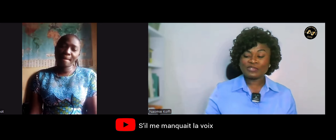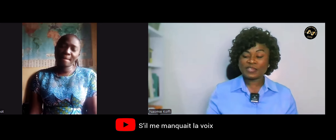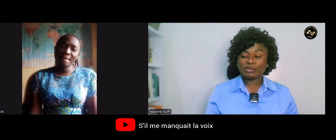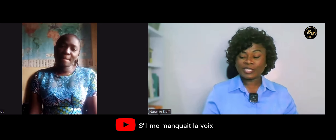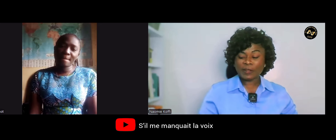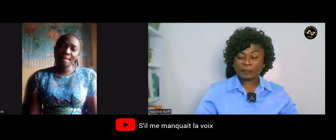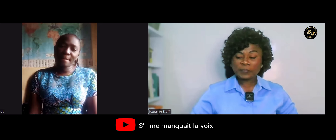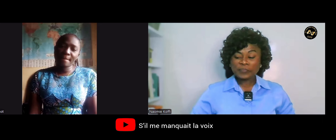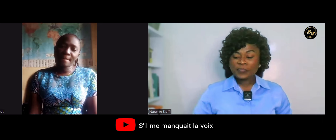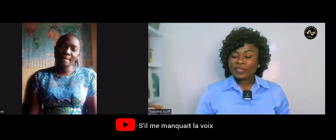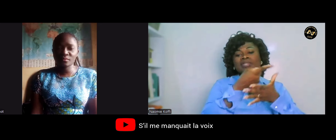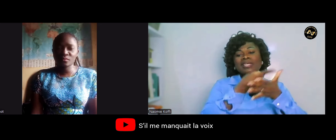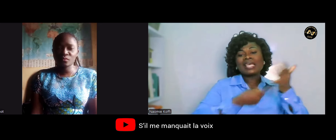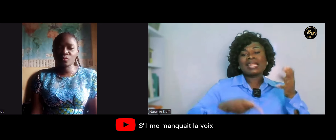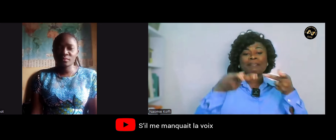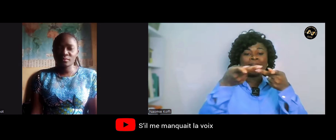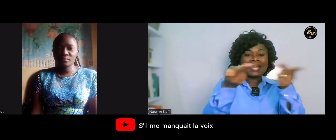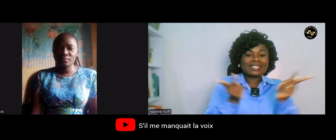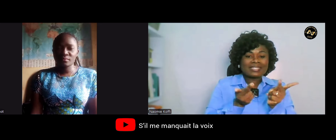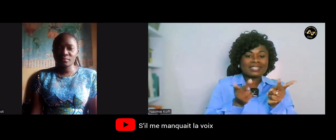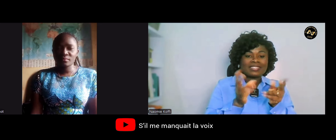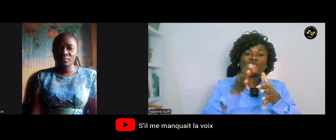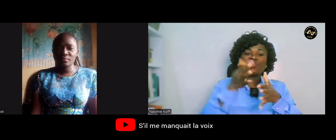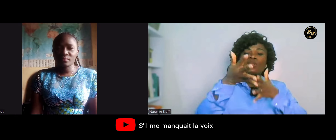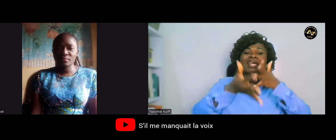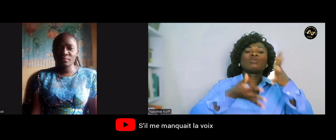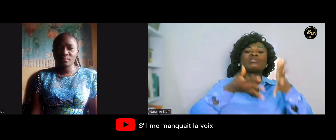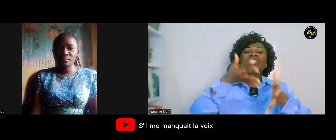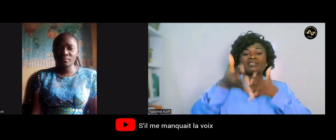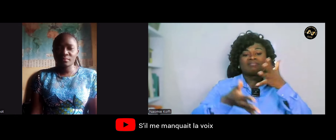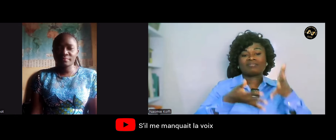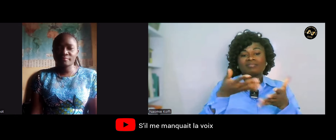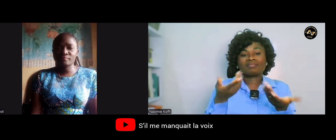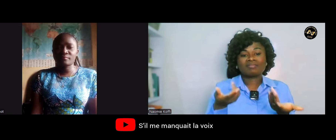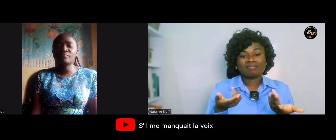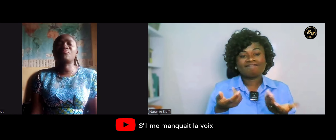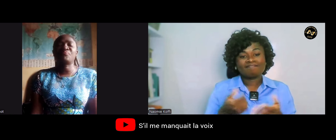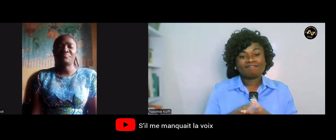nos difficultés. Quelle est la place de la langue des signes?